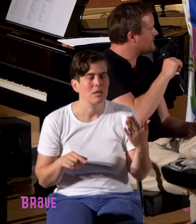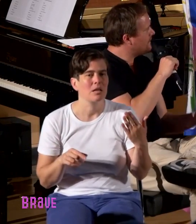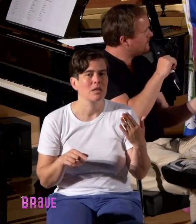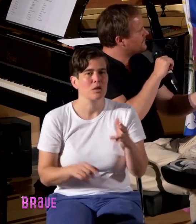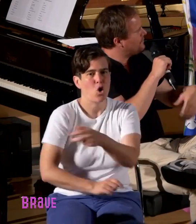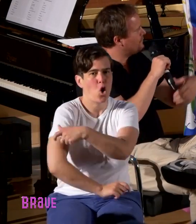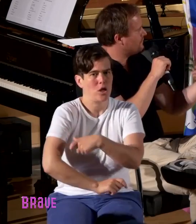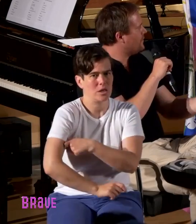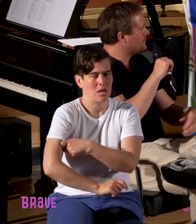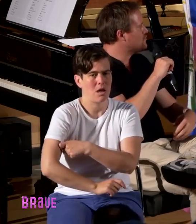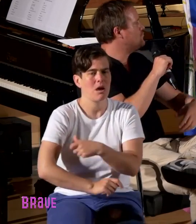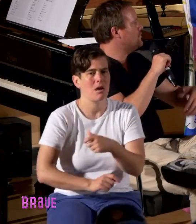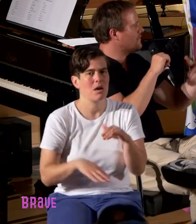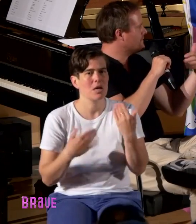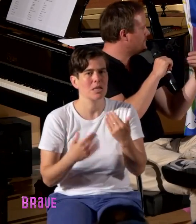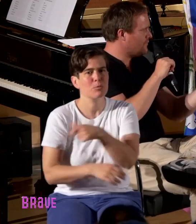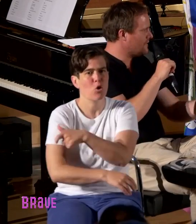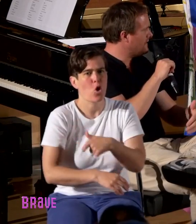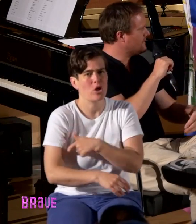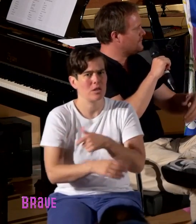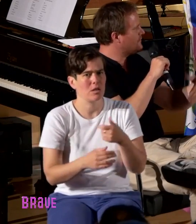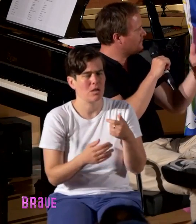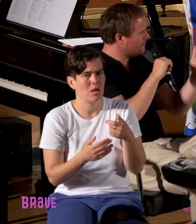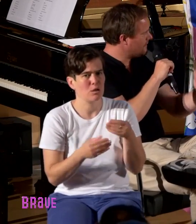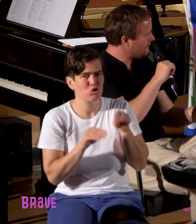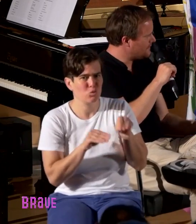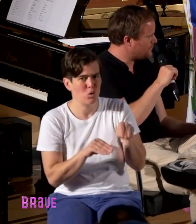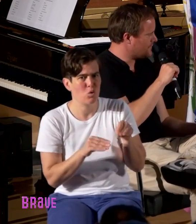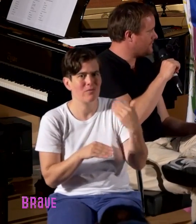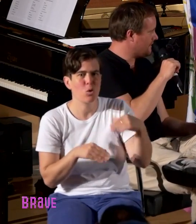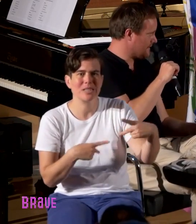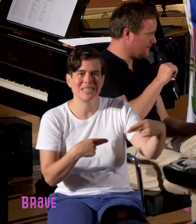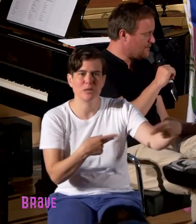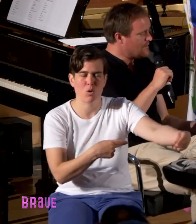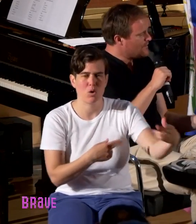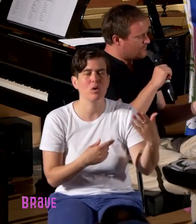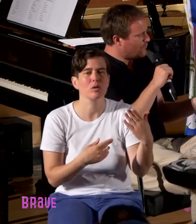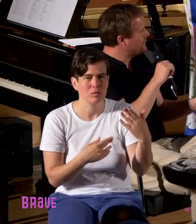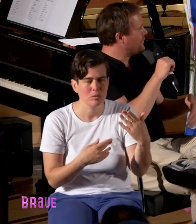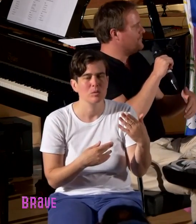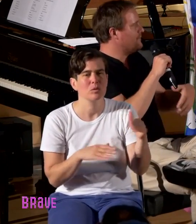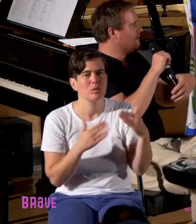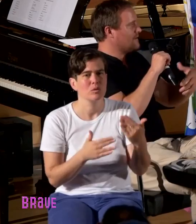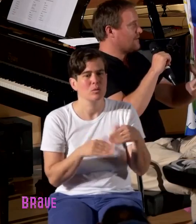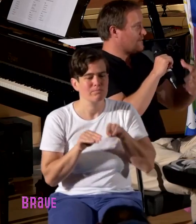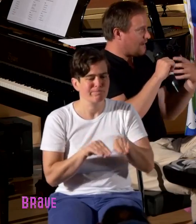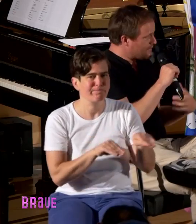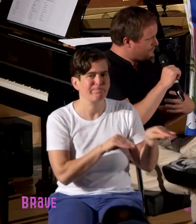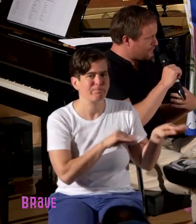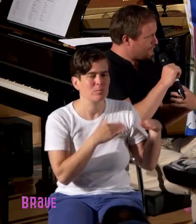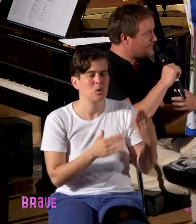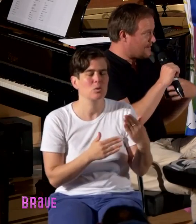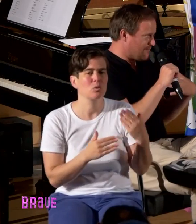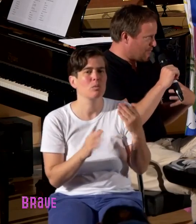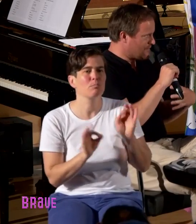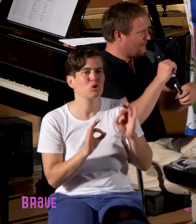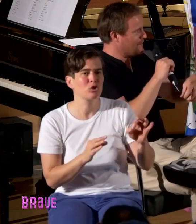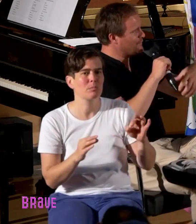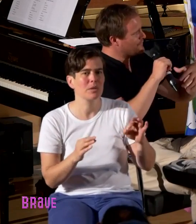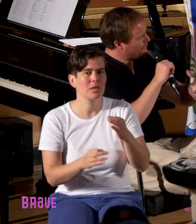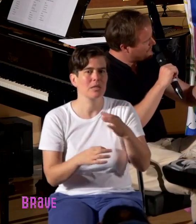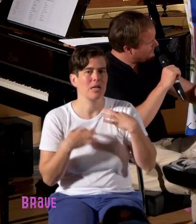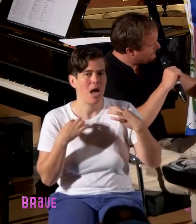dazu angehalten. Es gibt bei uns Ordnerschulungen vor jeder Saison, jeder Halbserie, wo es um das Tragen von gewissen